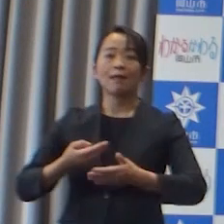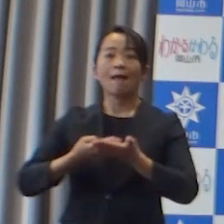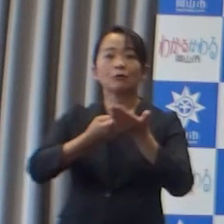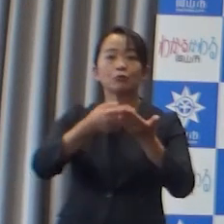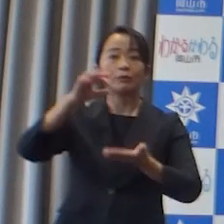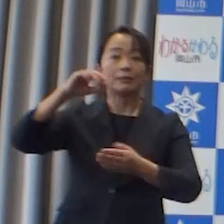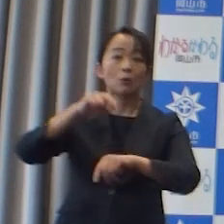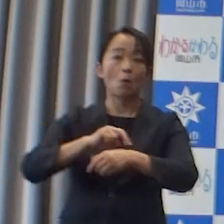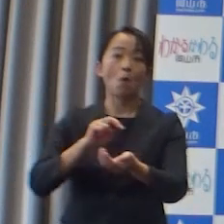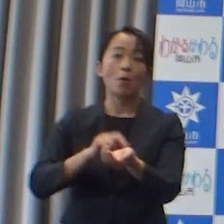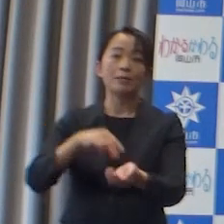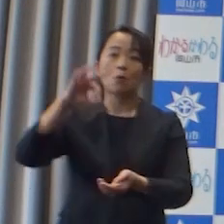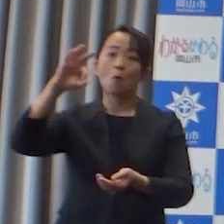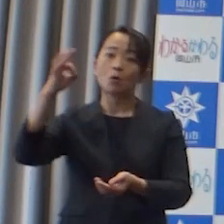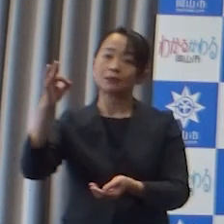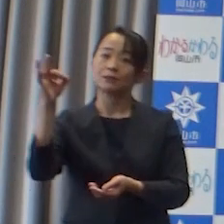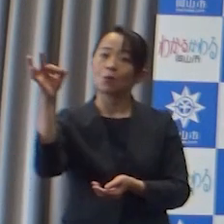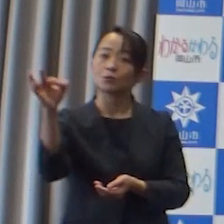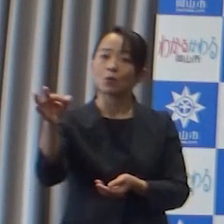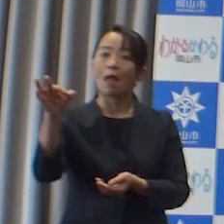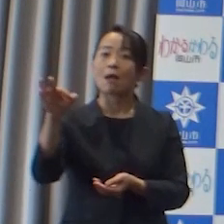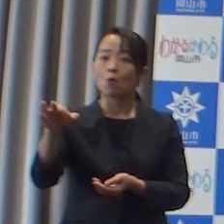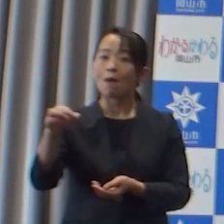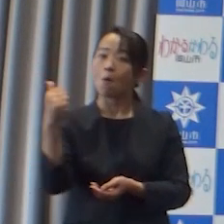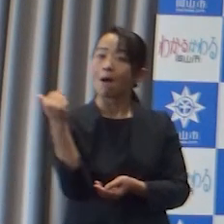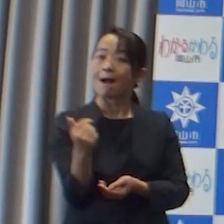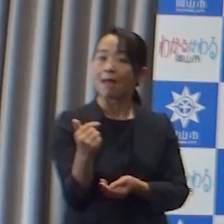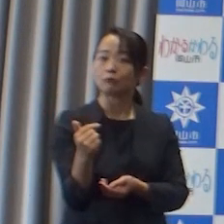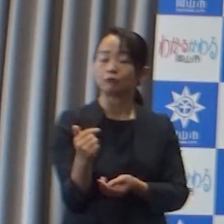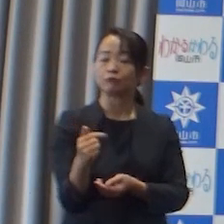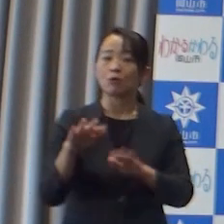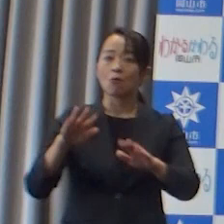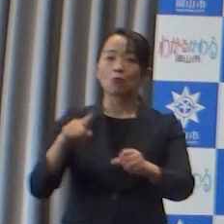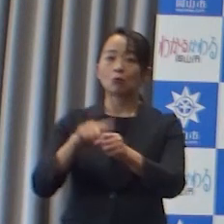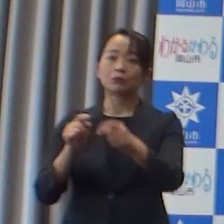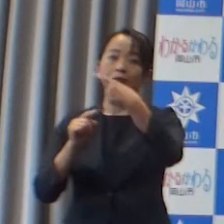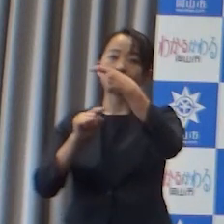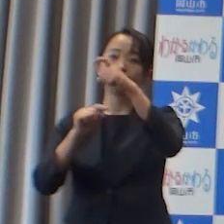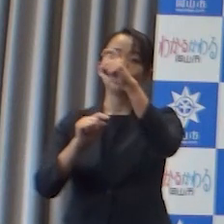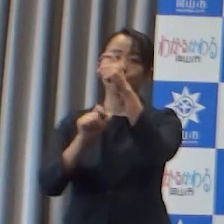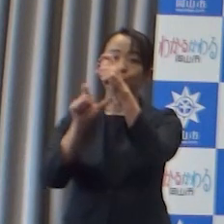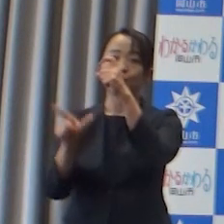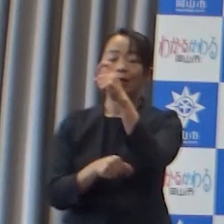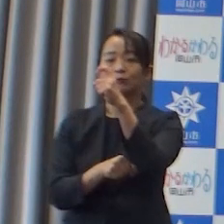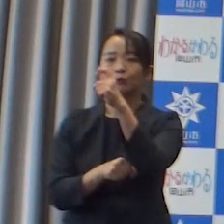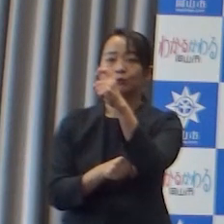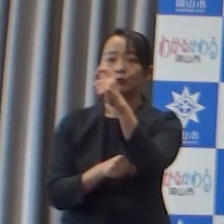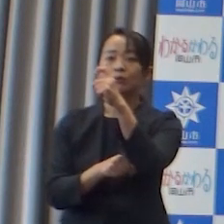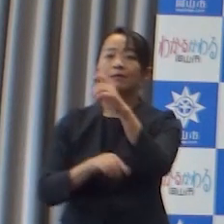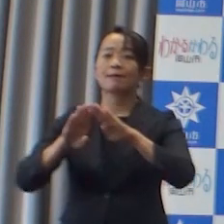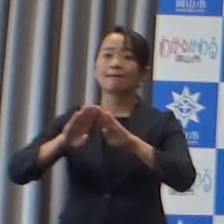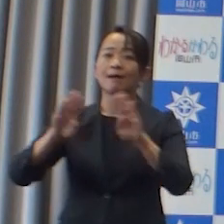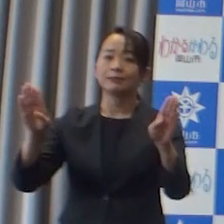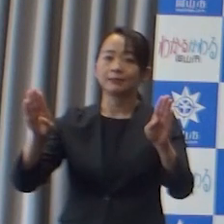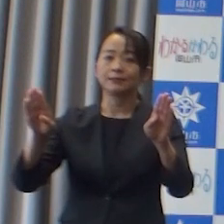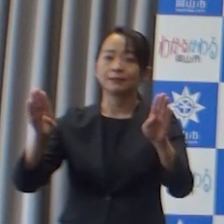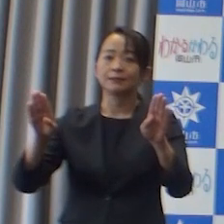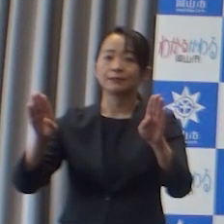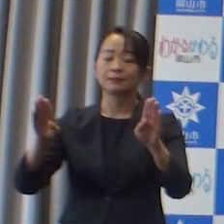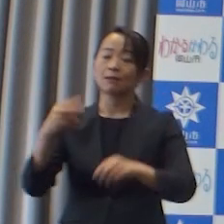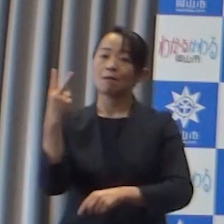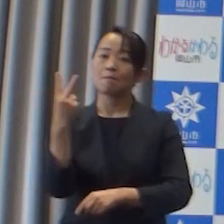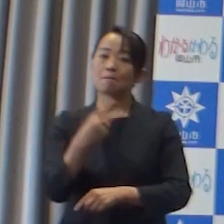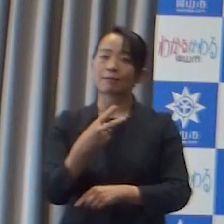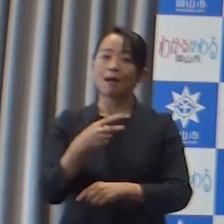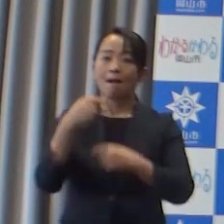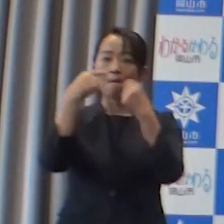医療費助成を今年10月に前倒しすることに伴う経費、またマイナポ